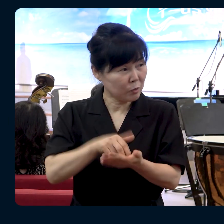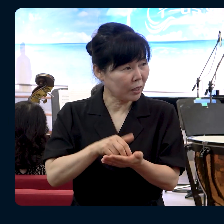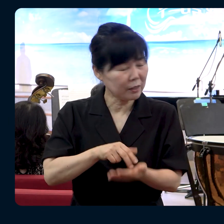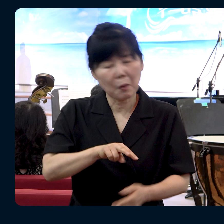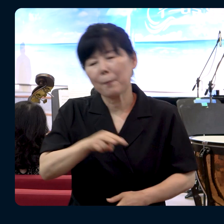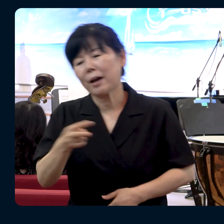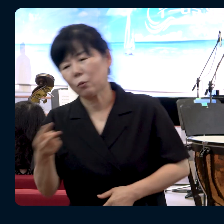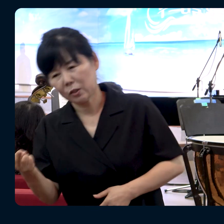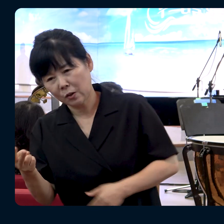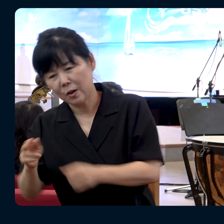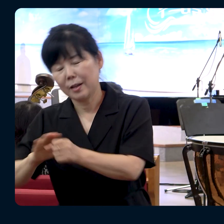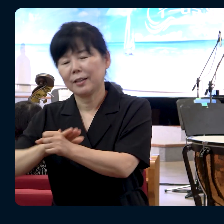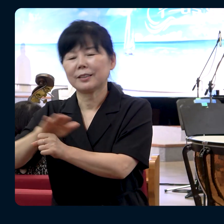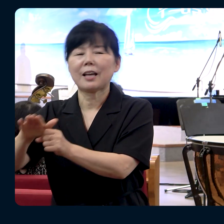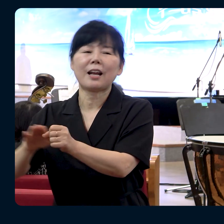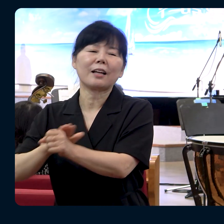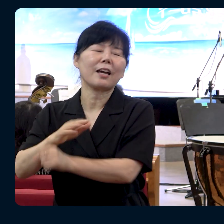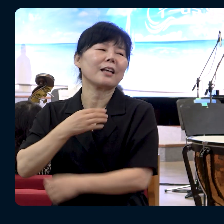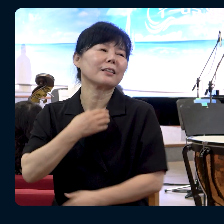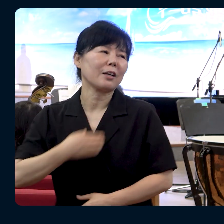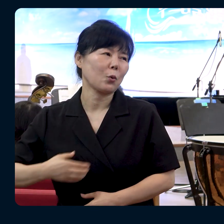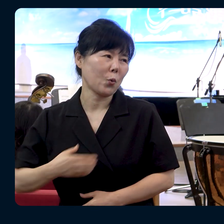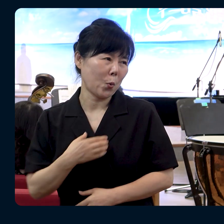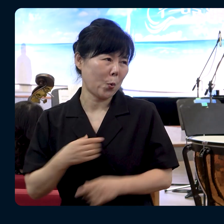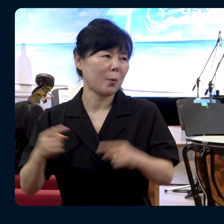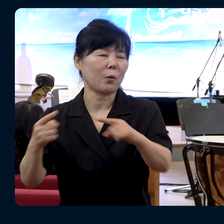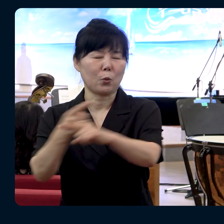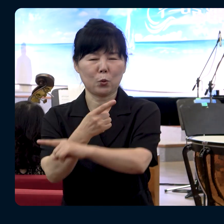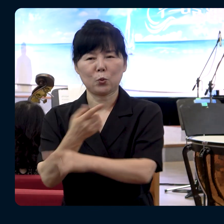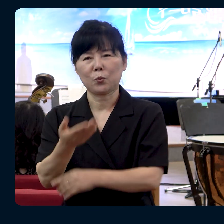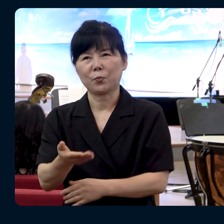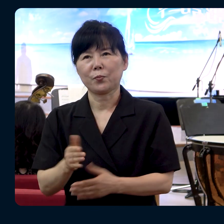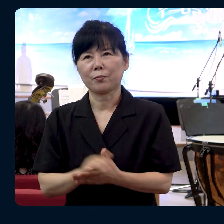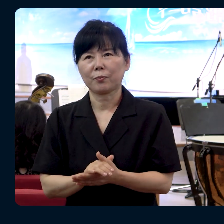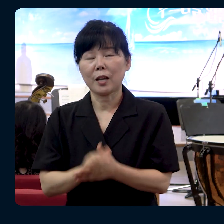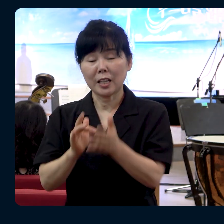분노의 사람이었지만 예수님과 함께 있는 시간을 통해서